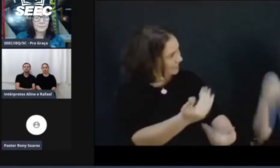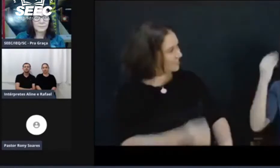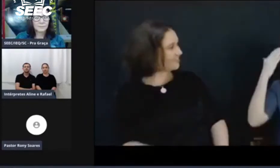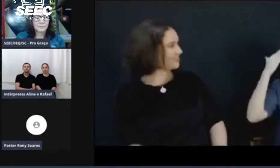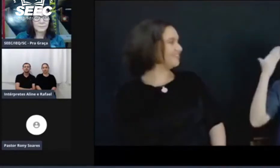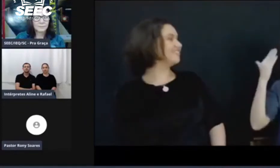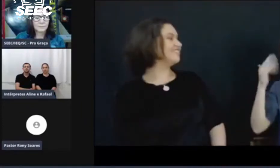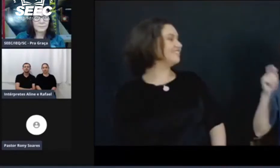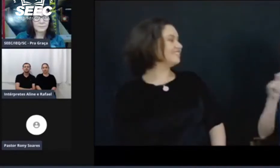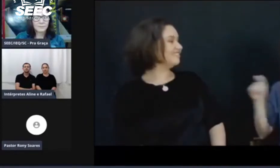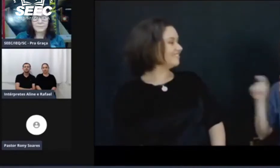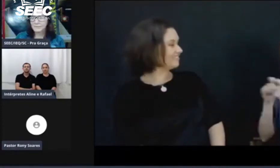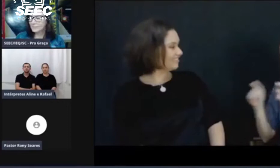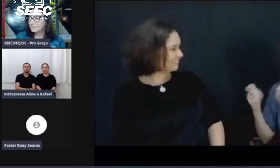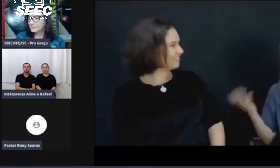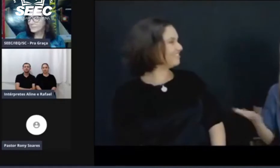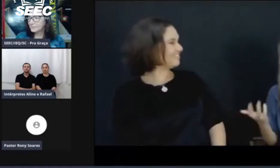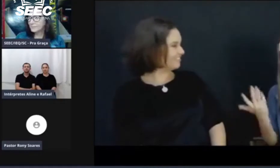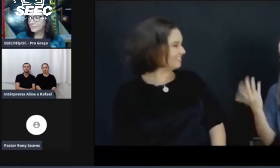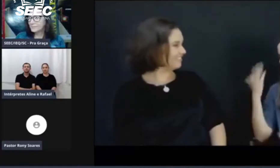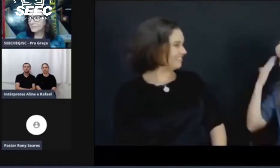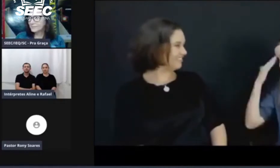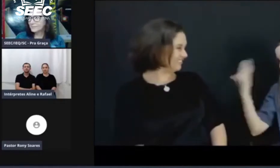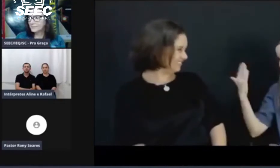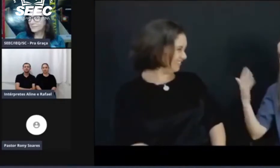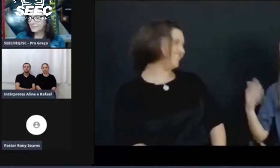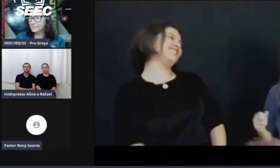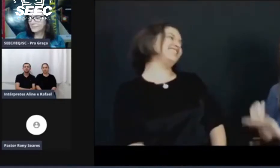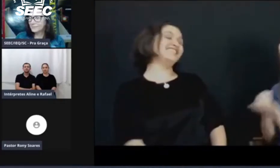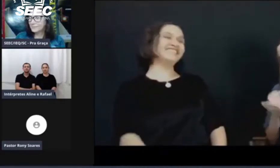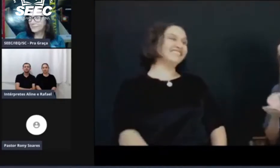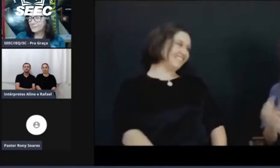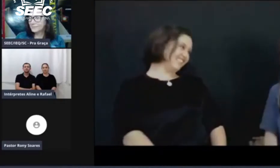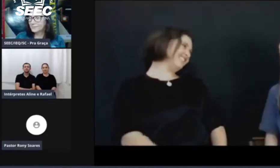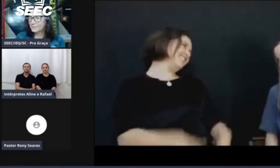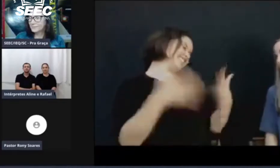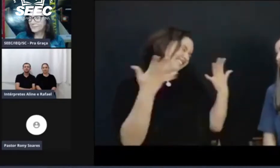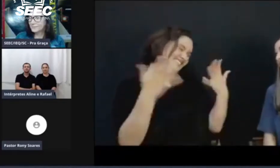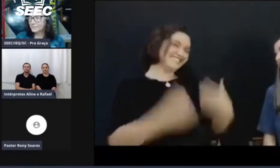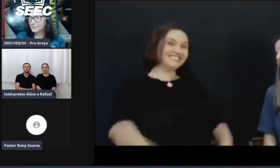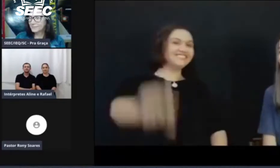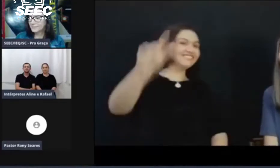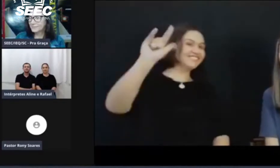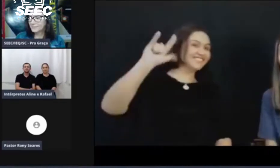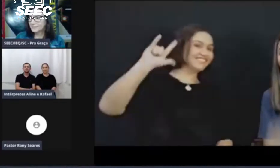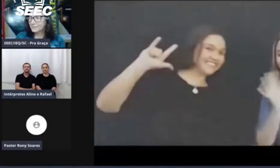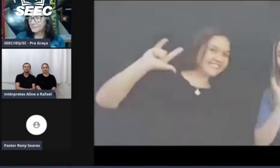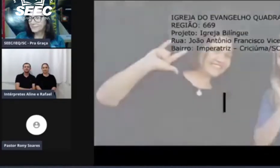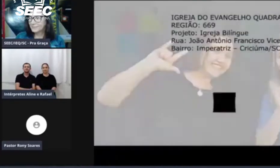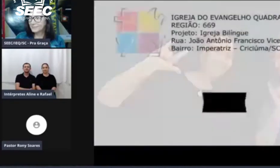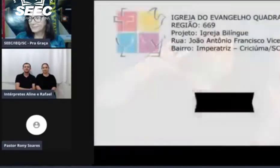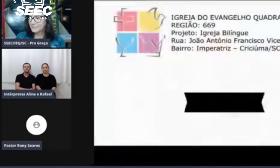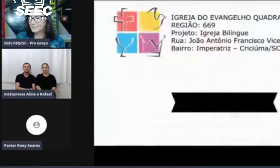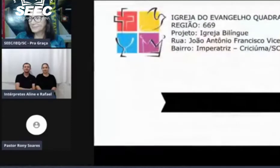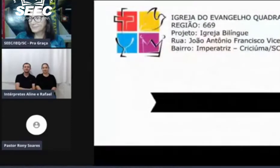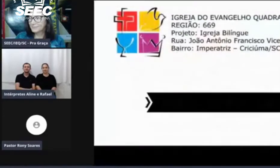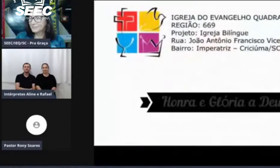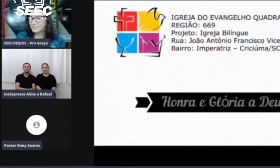Muito obrigada pela sua presença. Eu que agradeço. Obrigada por me ajudar.